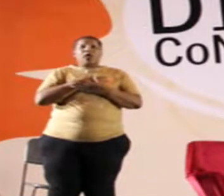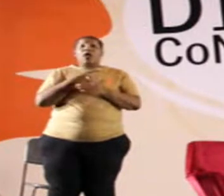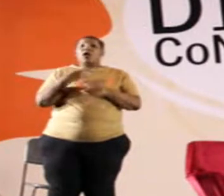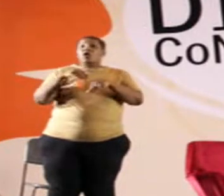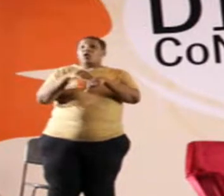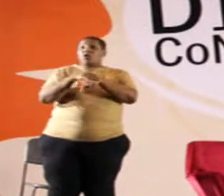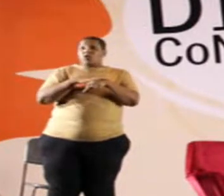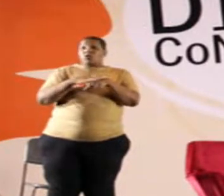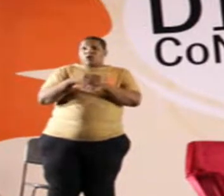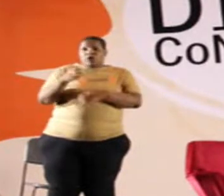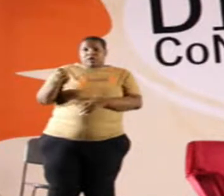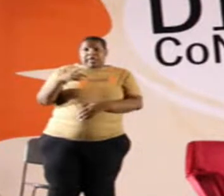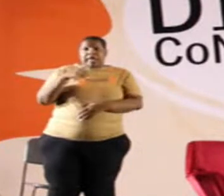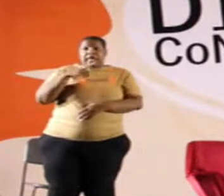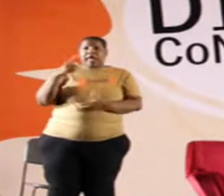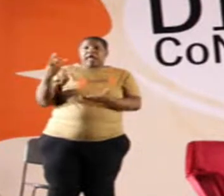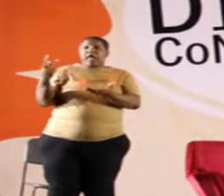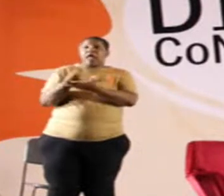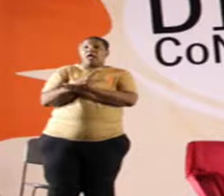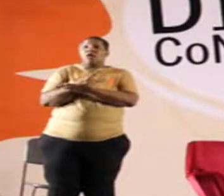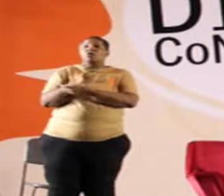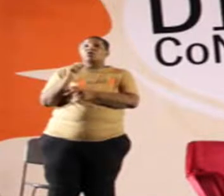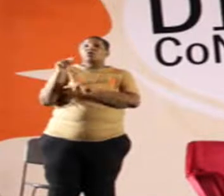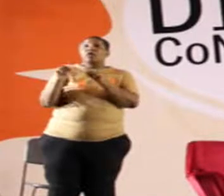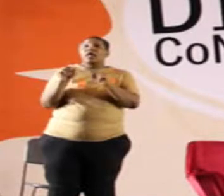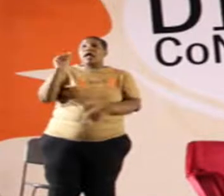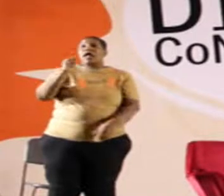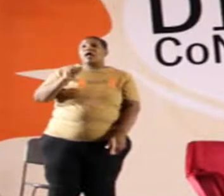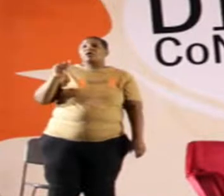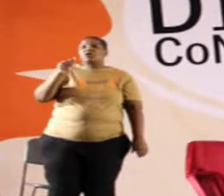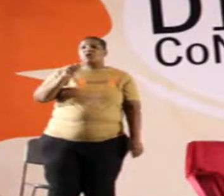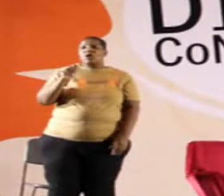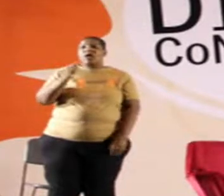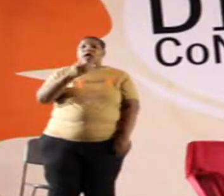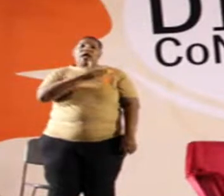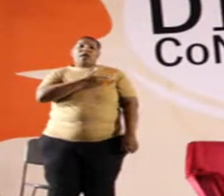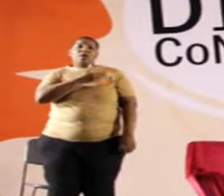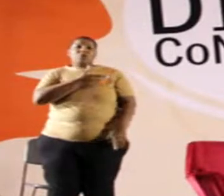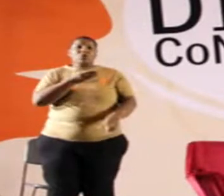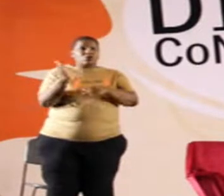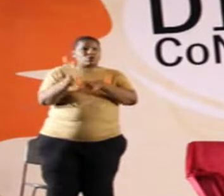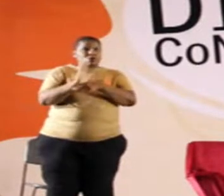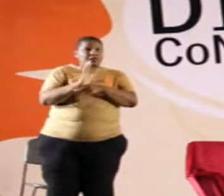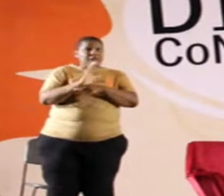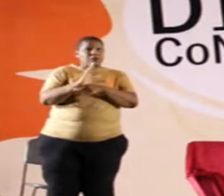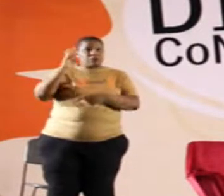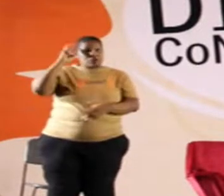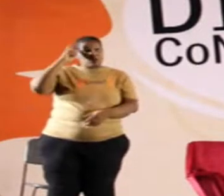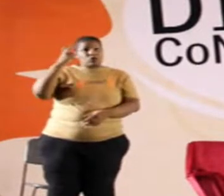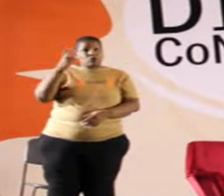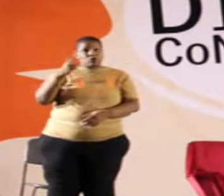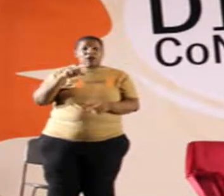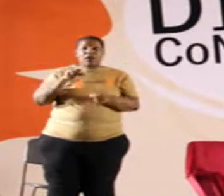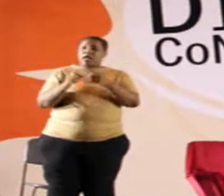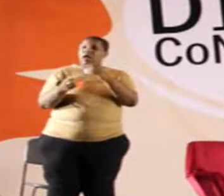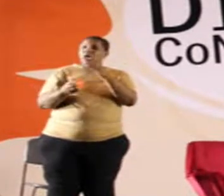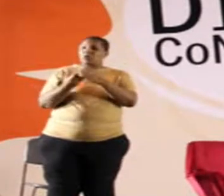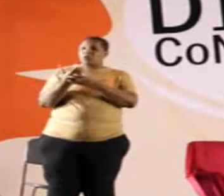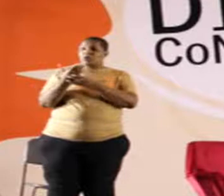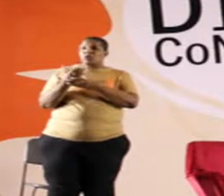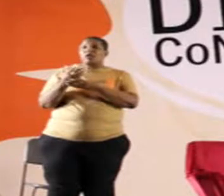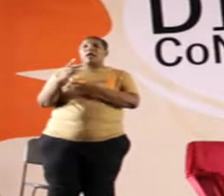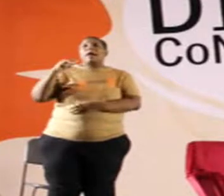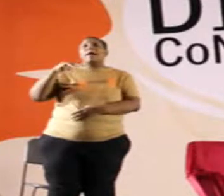Diálogos Contemporâneos é uma realização da Associação Amigos do Cinema e da Cultura, com a produção executiva